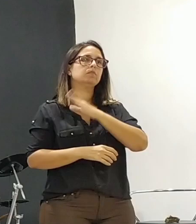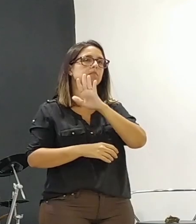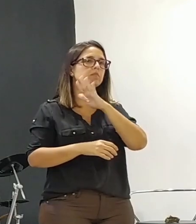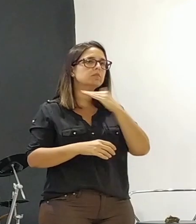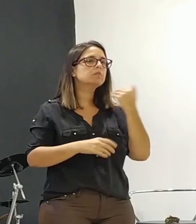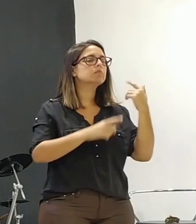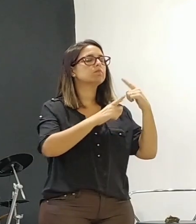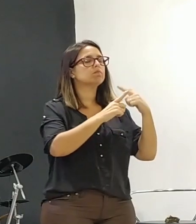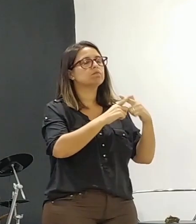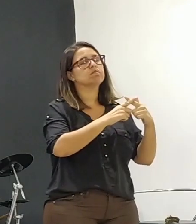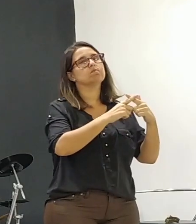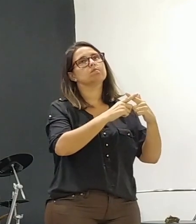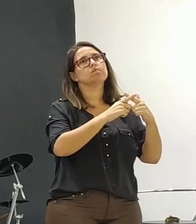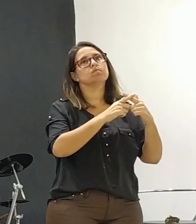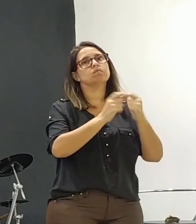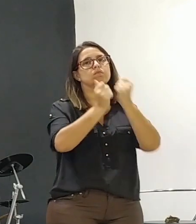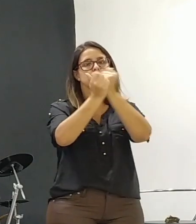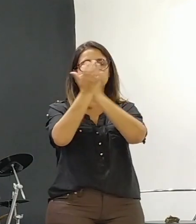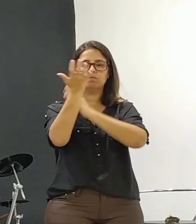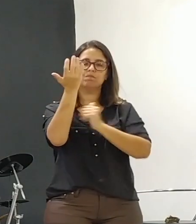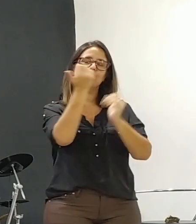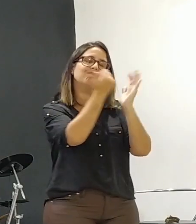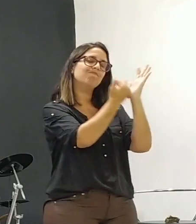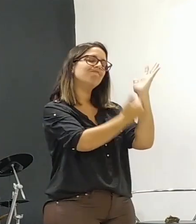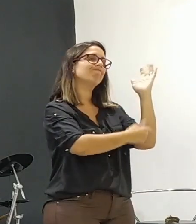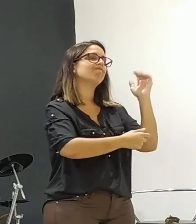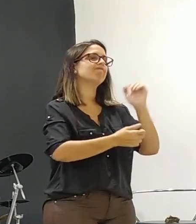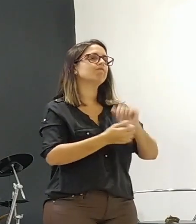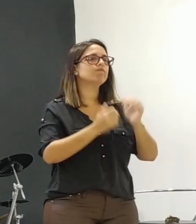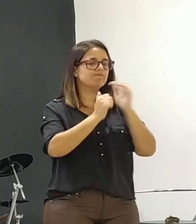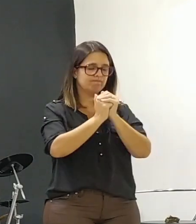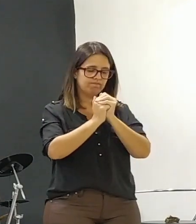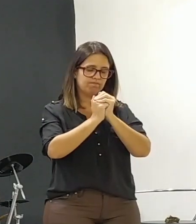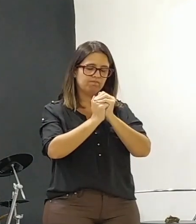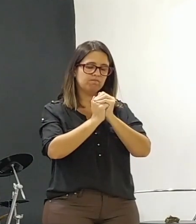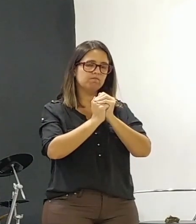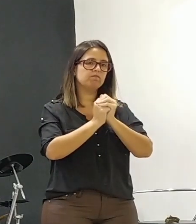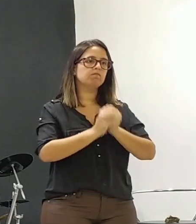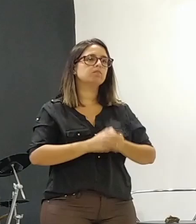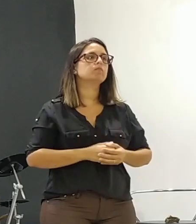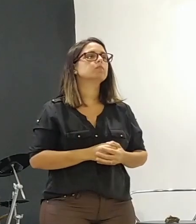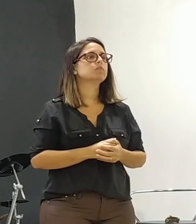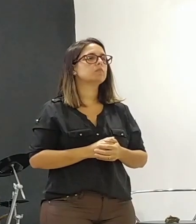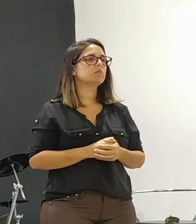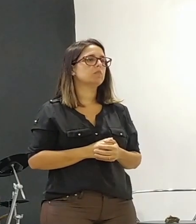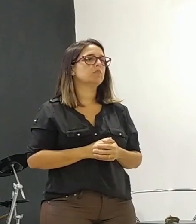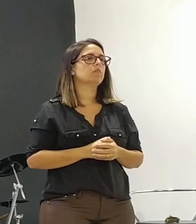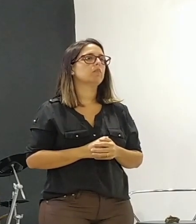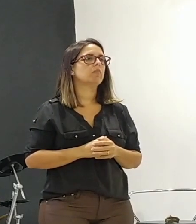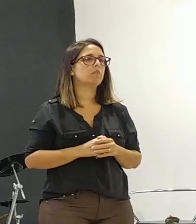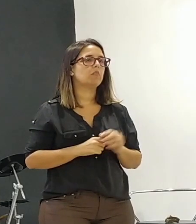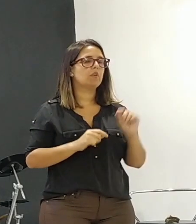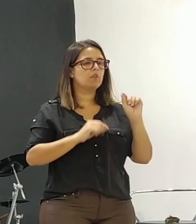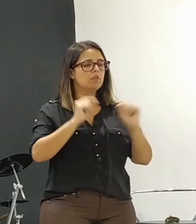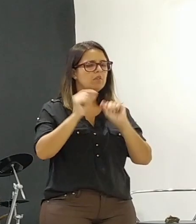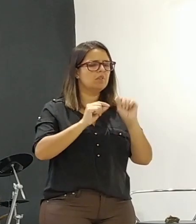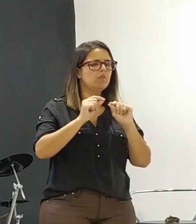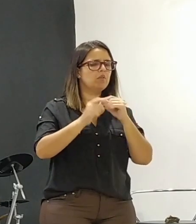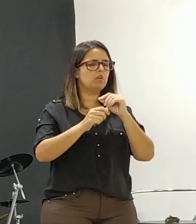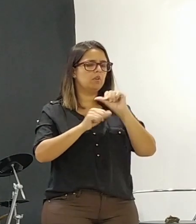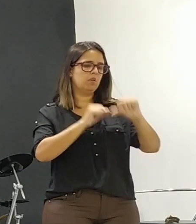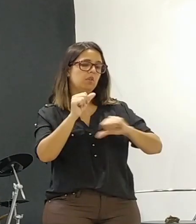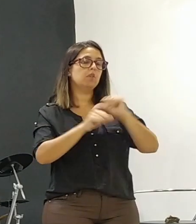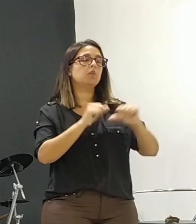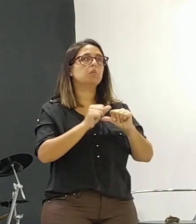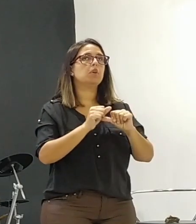morreu naquela cruz, derramando ali o seu sangue. Amém, querido? É assim que a coisa foi transformada. E diz